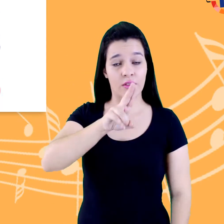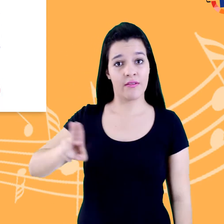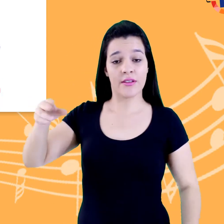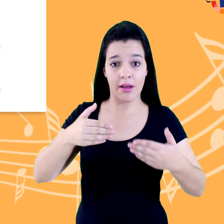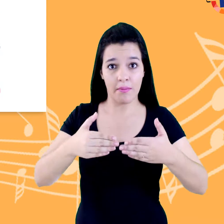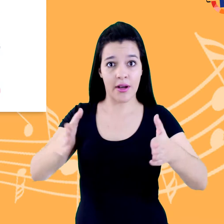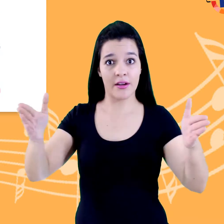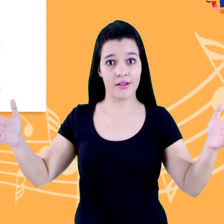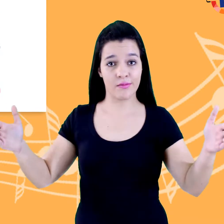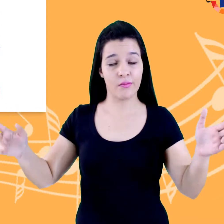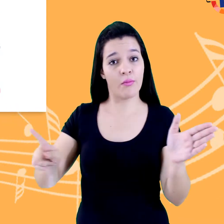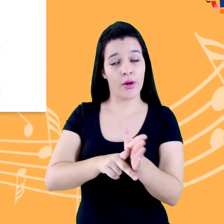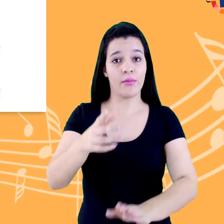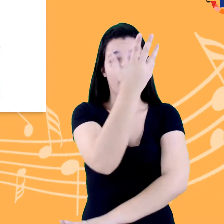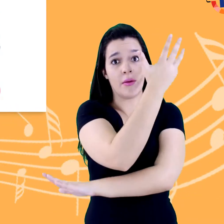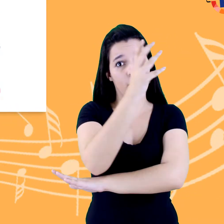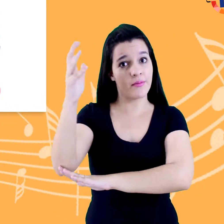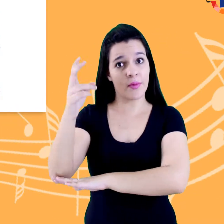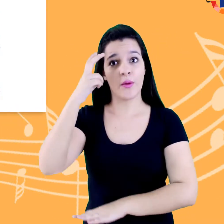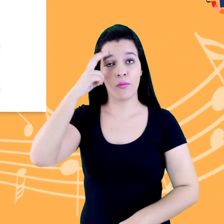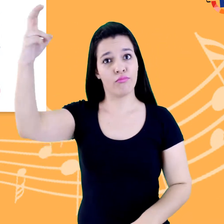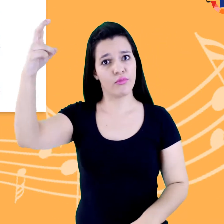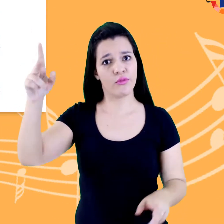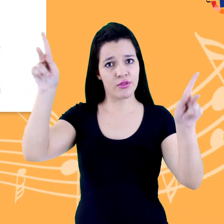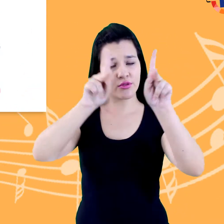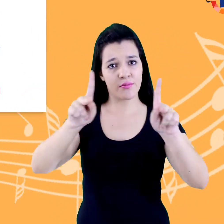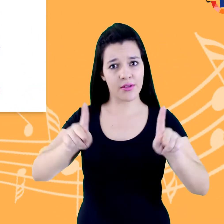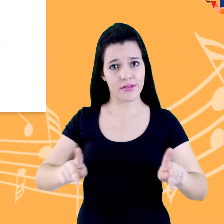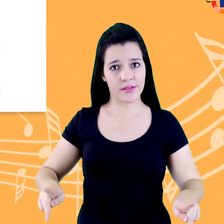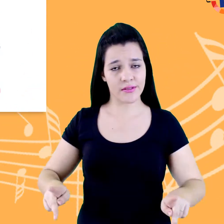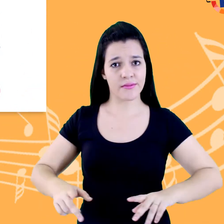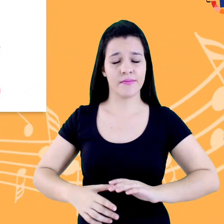Aberta do Meio Ambiente e Cultura de Paz, UMAPaz.